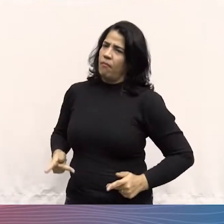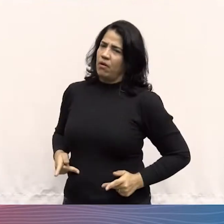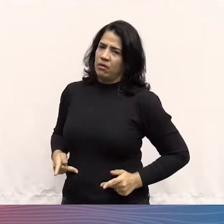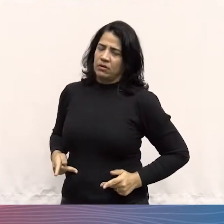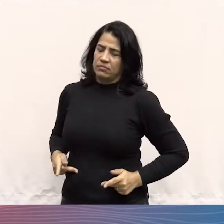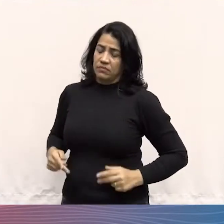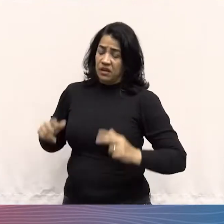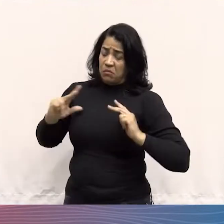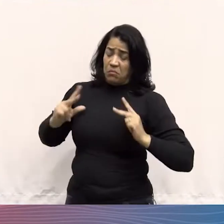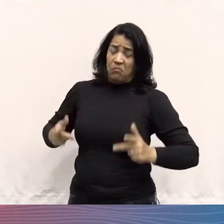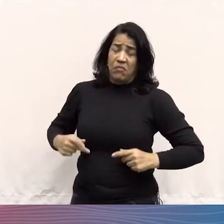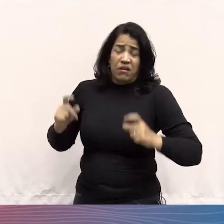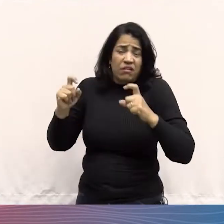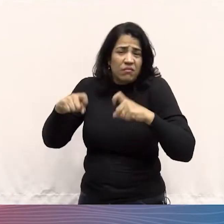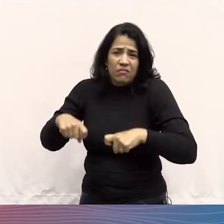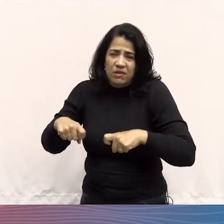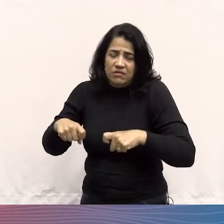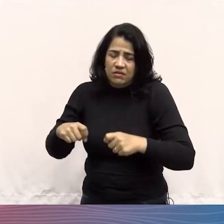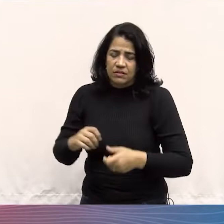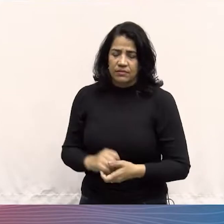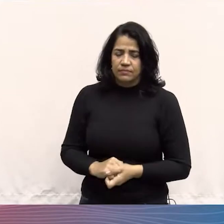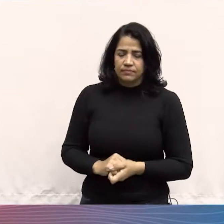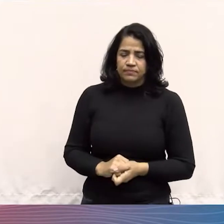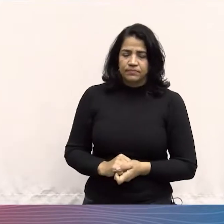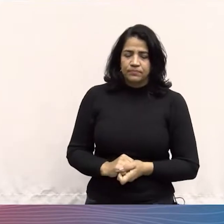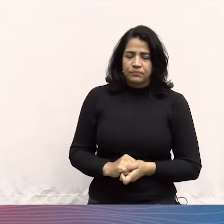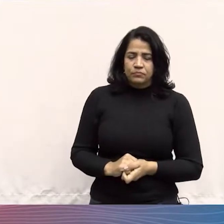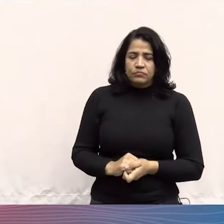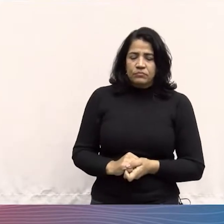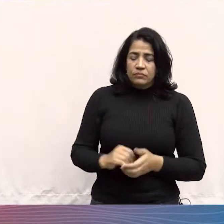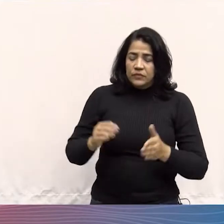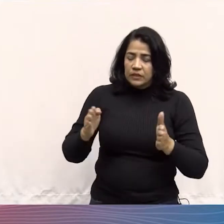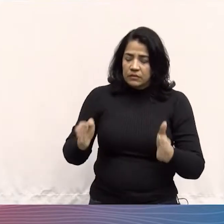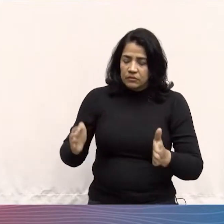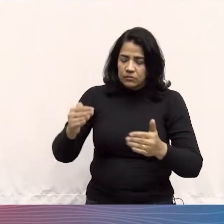capacidade humana. O que é tijolo? Tijolo